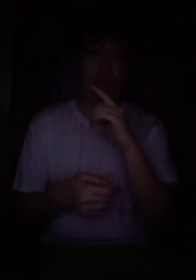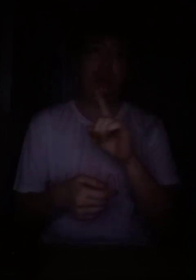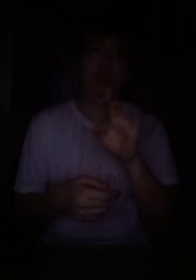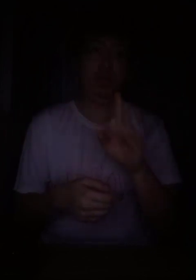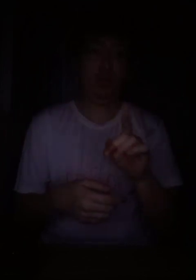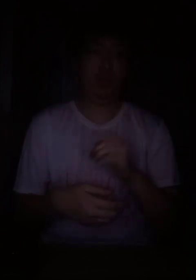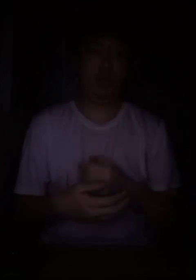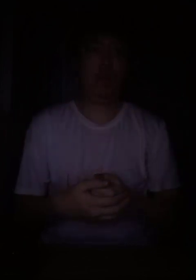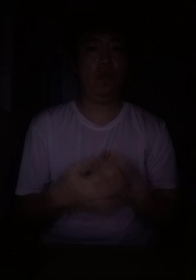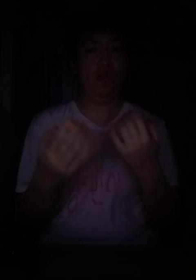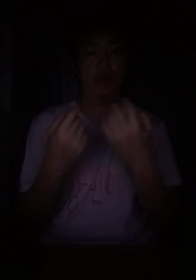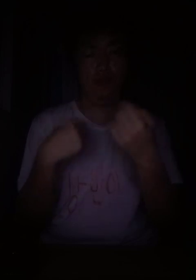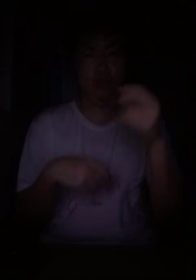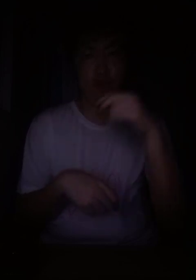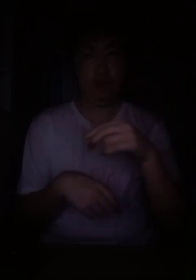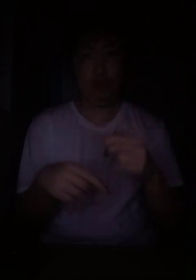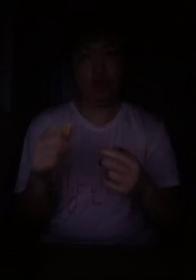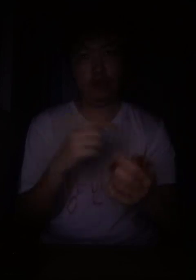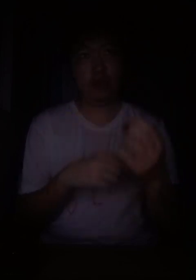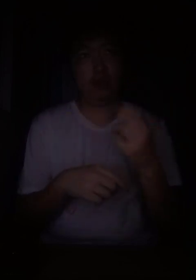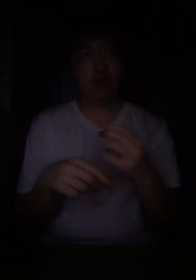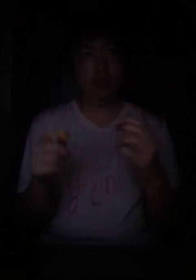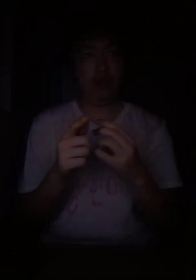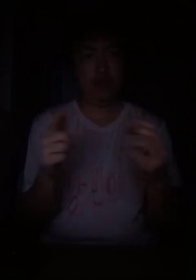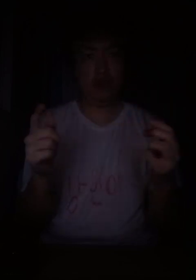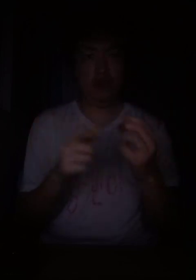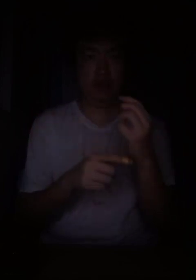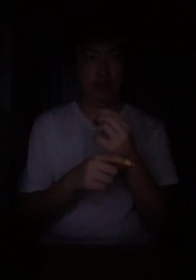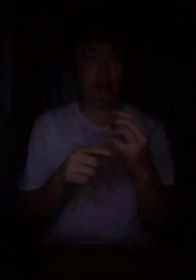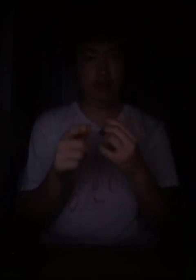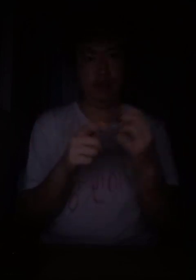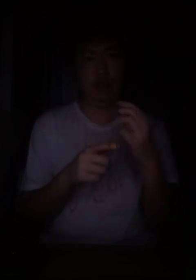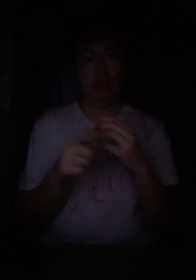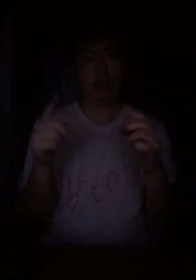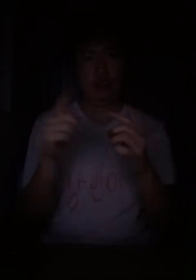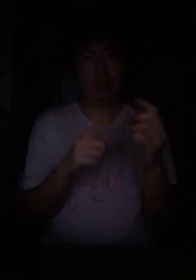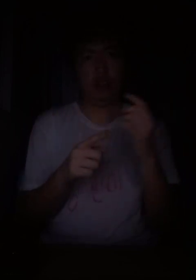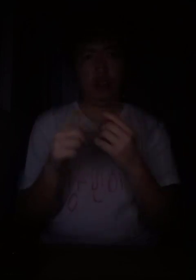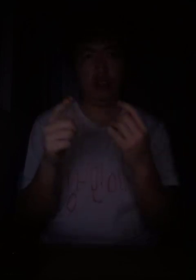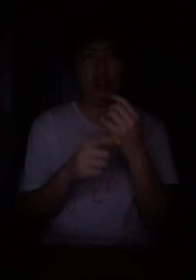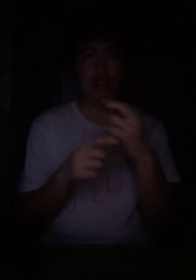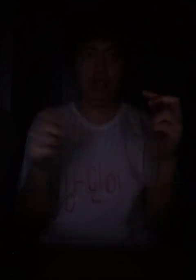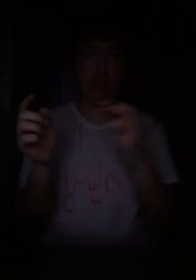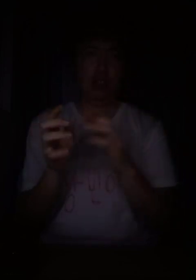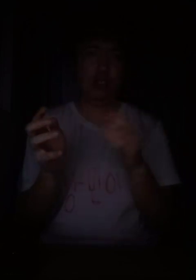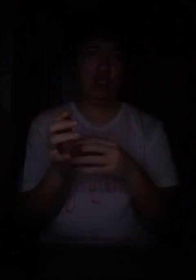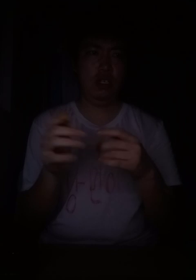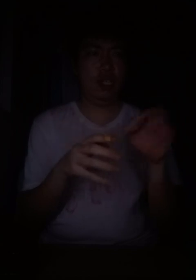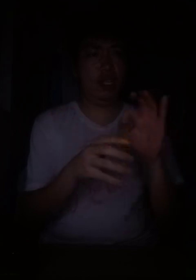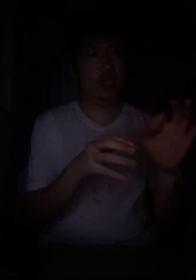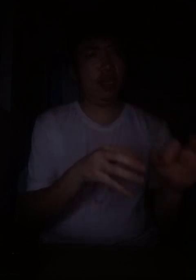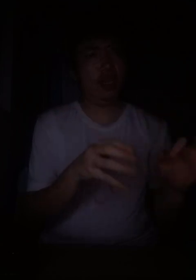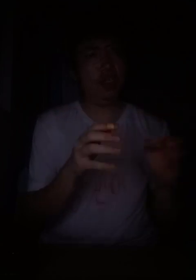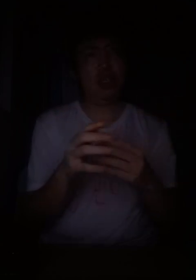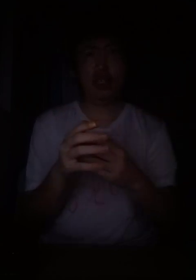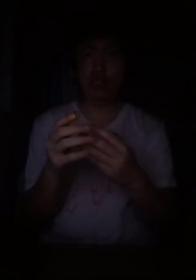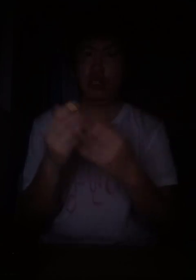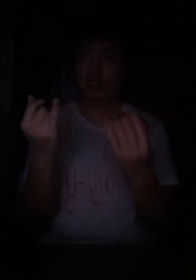저희가 수년 전부터 불법 투견 도박에 대해서 조사를 벌였고요. 지금도 네. 벌이는 중입니다. 네, 네. 이번에 추정 60분